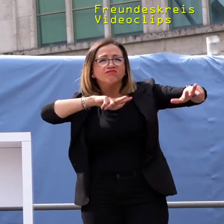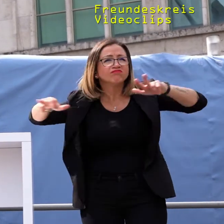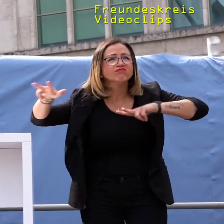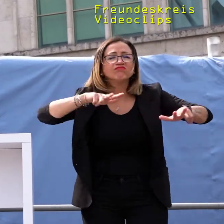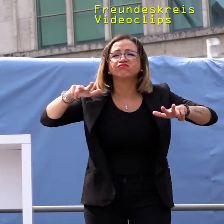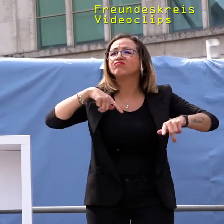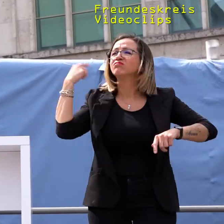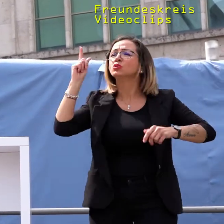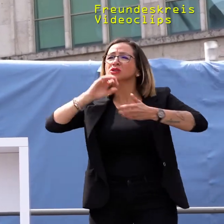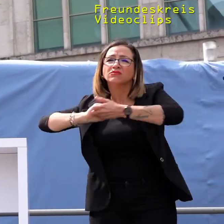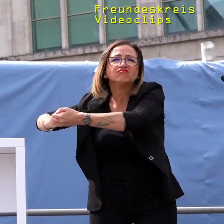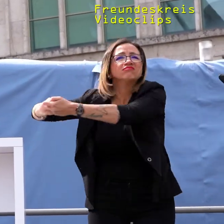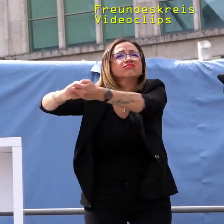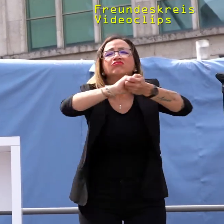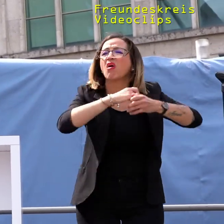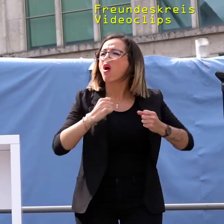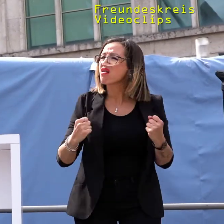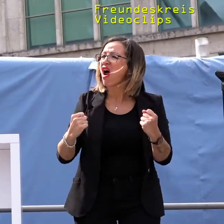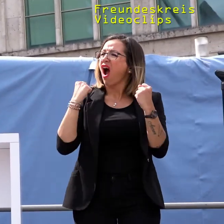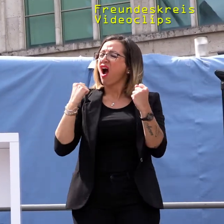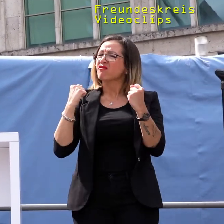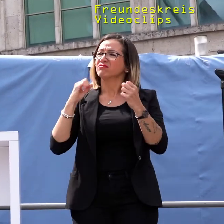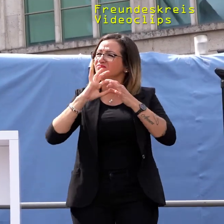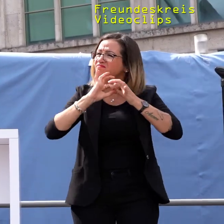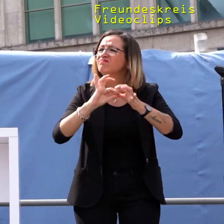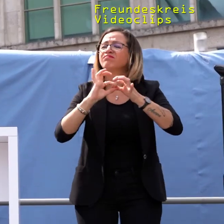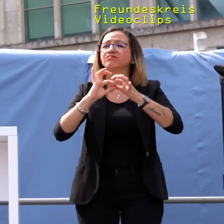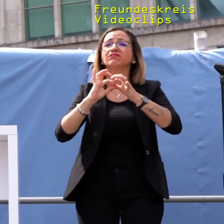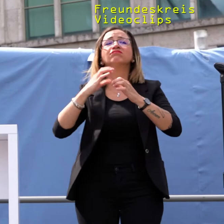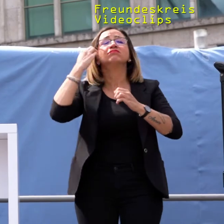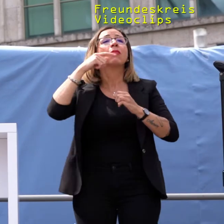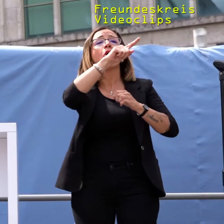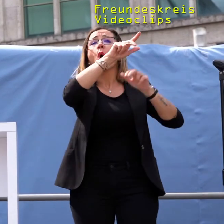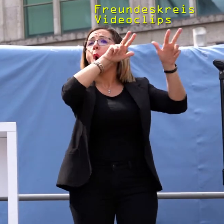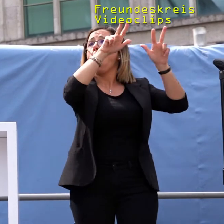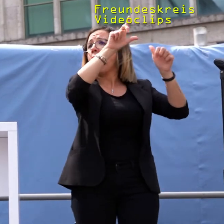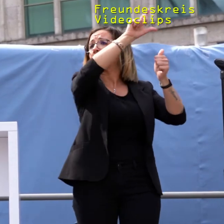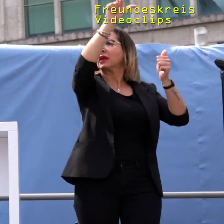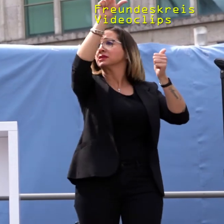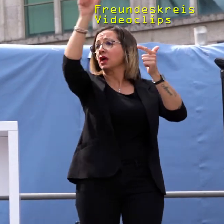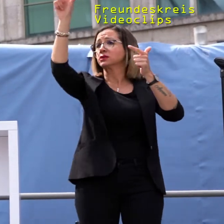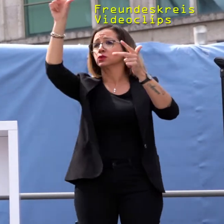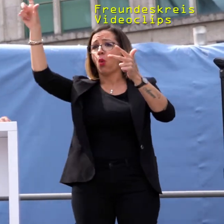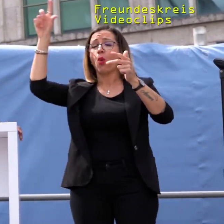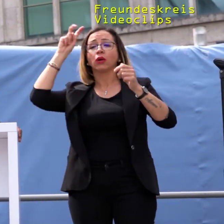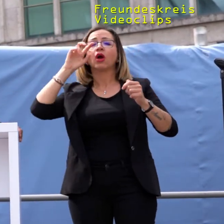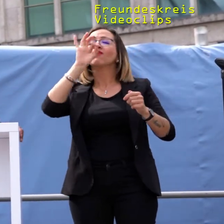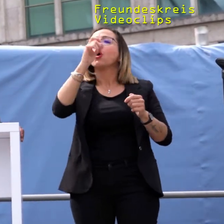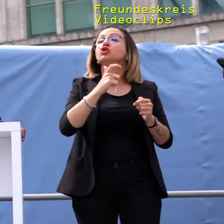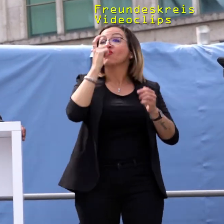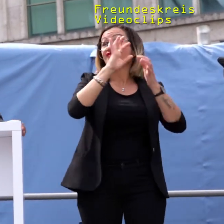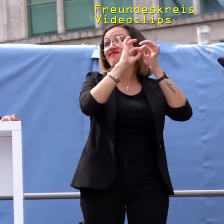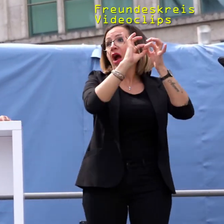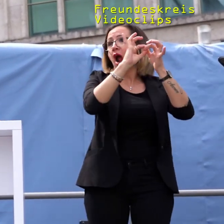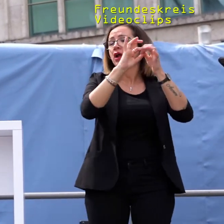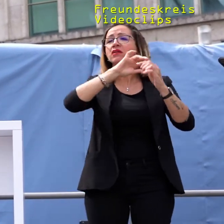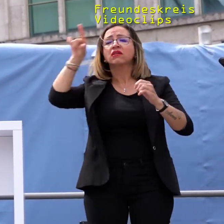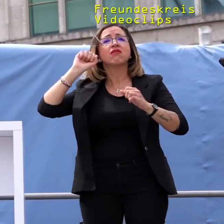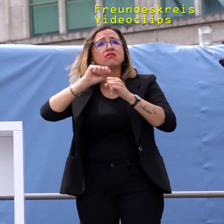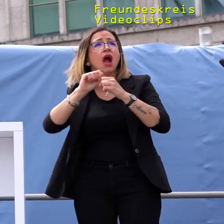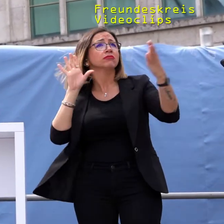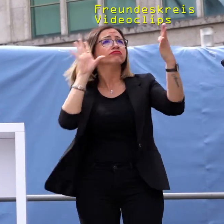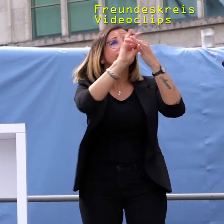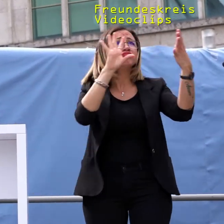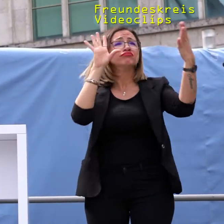einer kollektiven Kraft bündeln. Unterstützt die zahlreichen Organisationen, die sich für die Interessen schwarzer Menschen in Deutschland einsetzen. Sucht